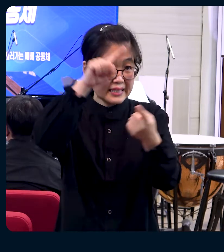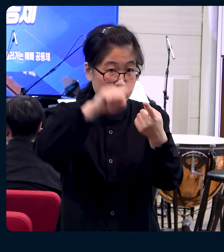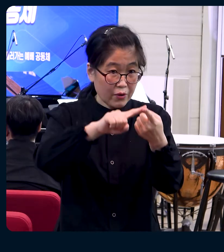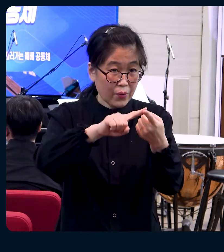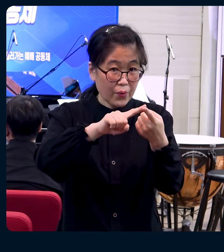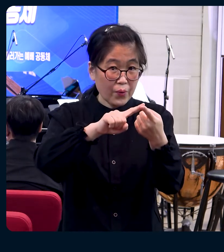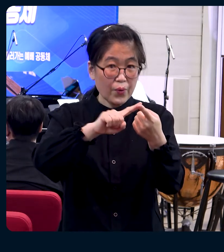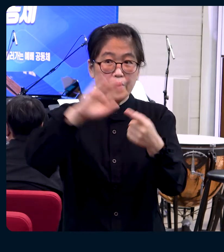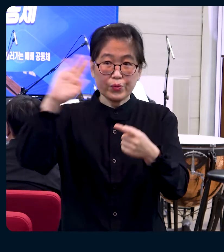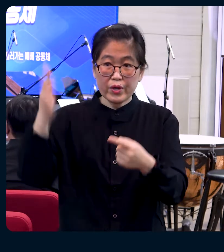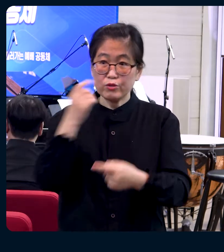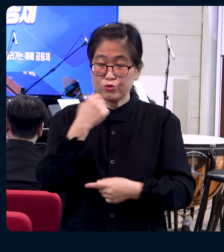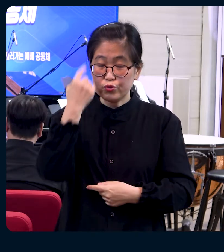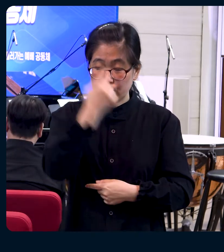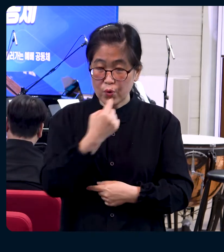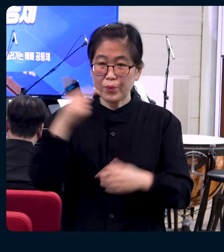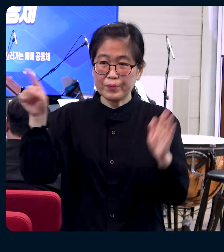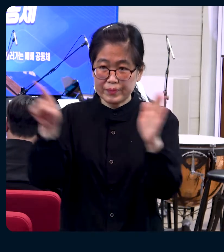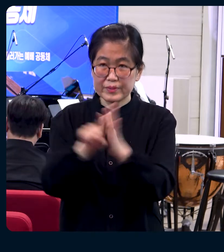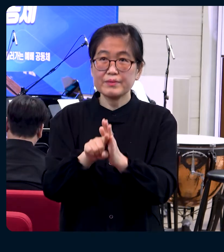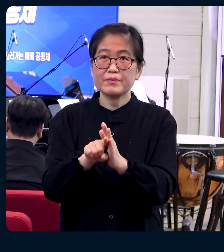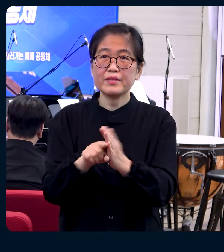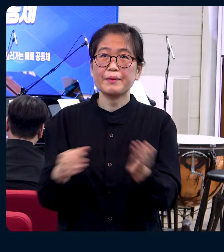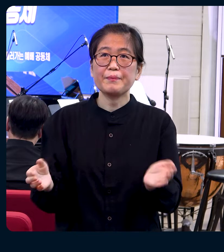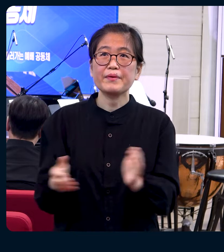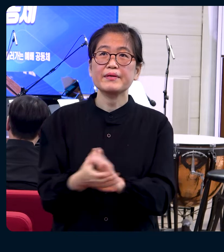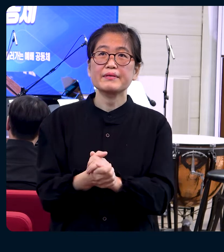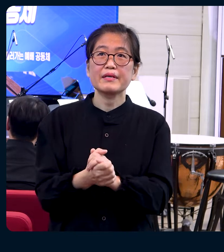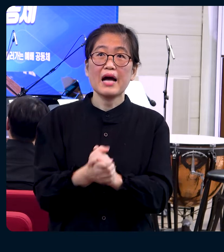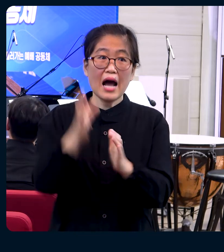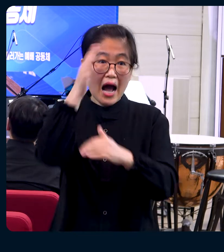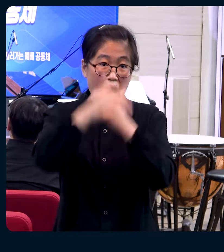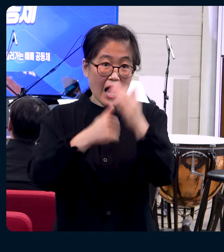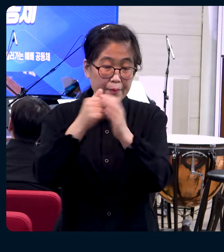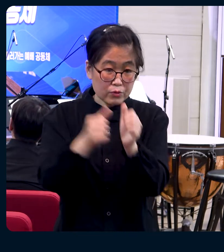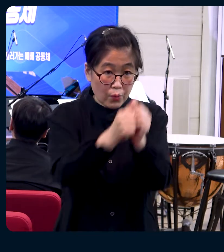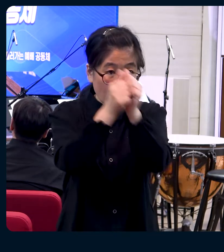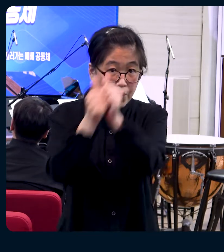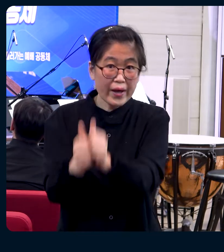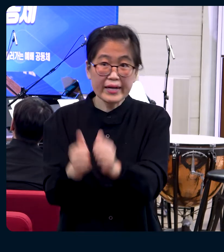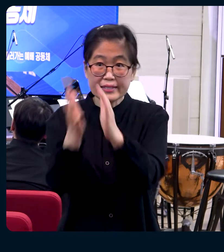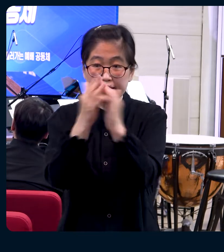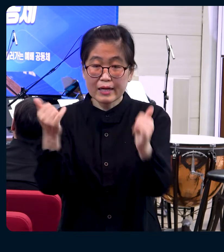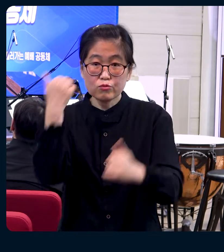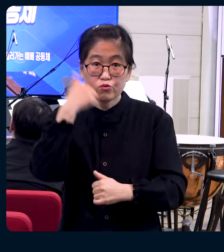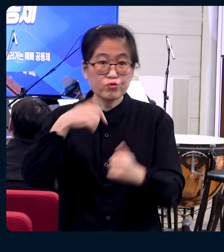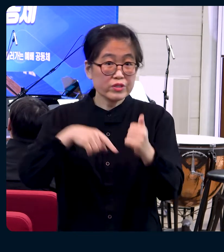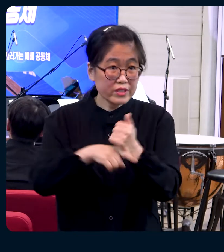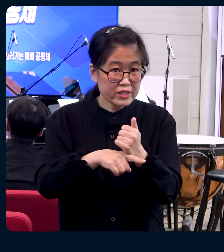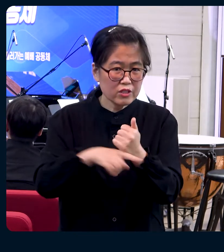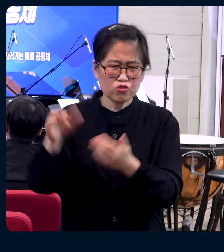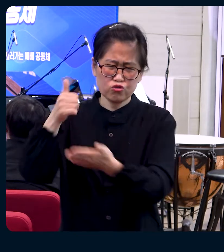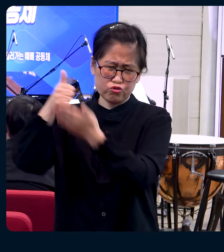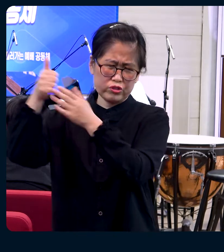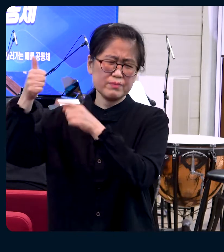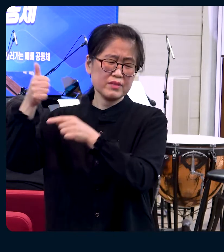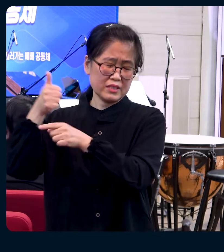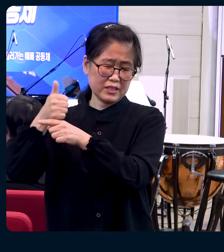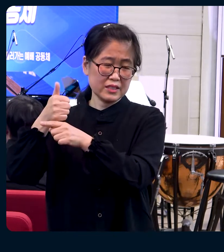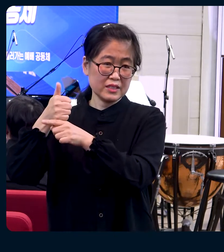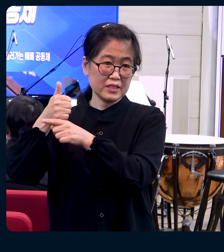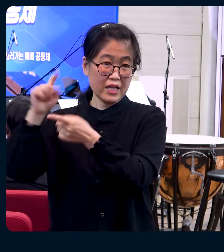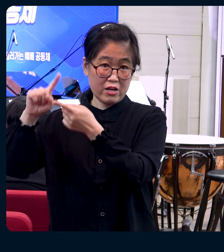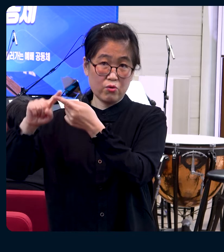주님의 뜻대로 될 줄로 믿습니다. 하나님과 동행하는 사람은 누구의 뜻대로 돼요? 주의 뜻대로 될